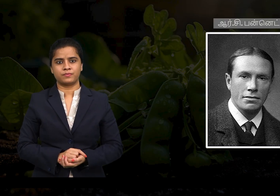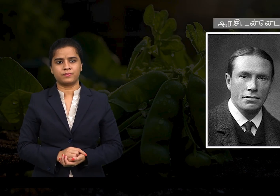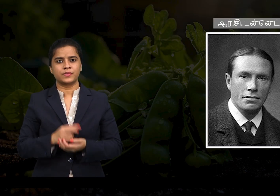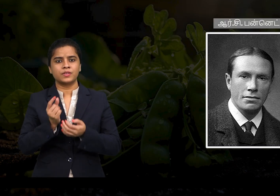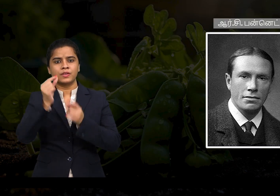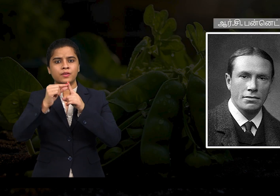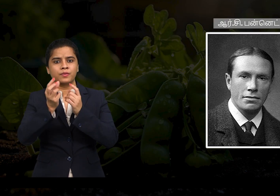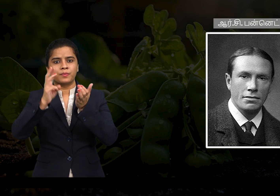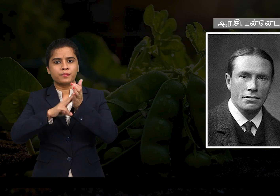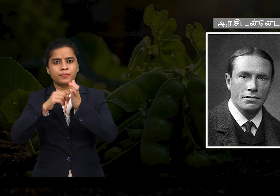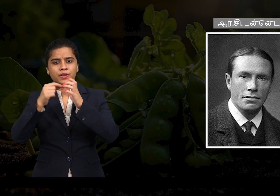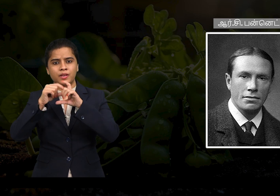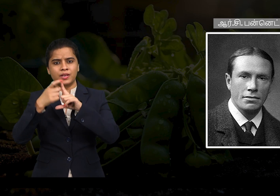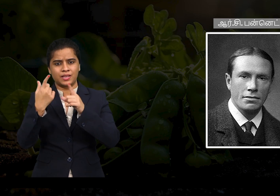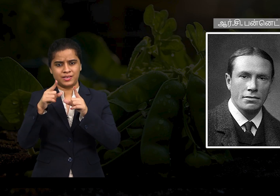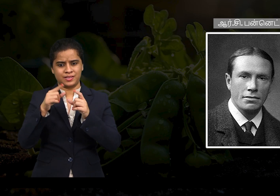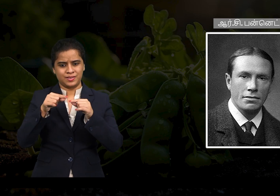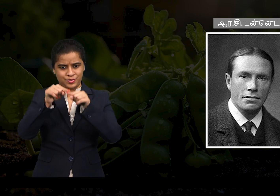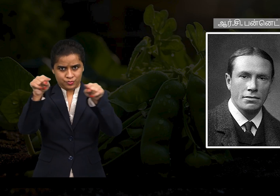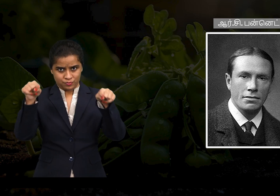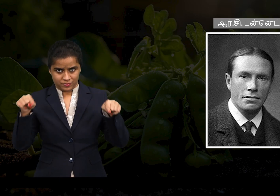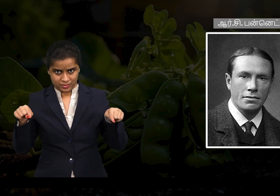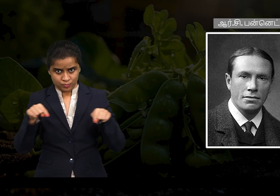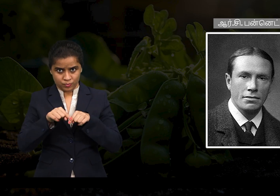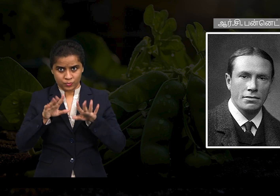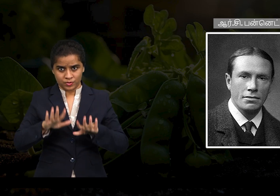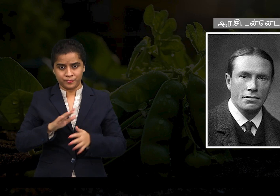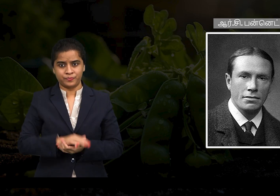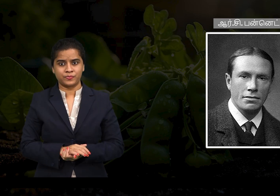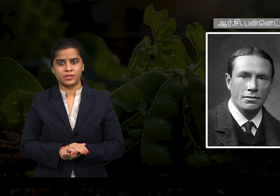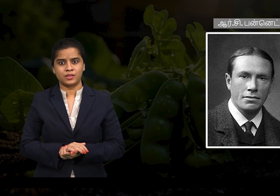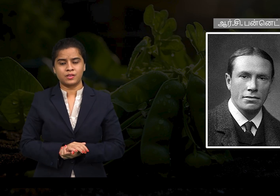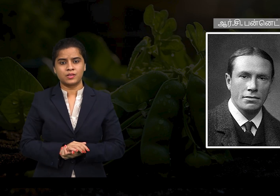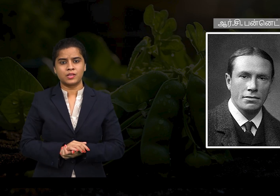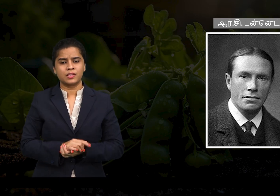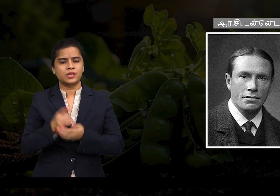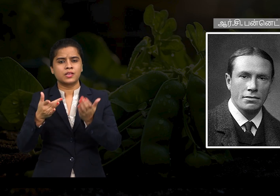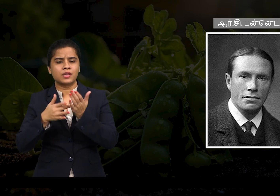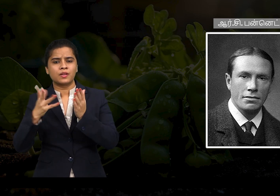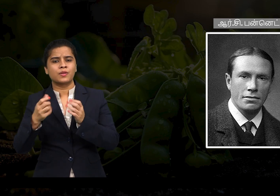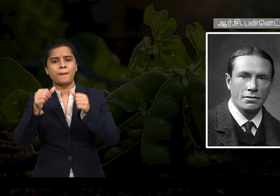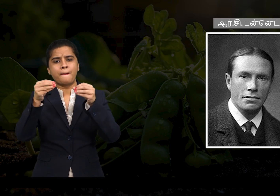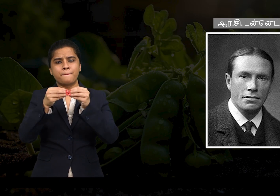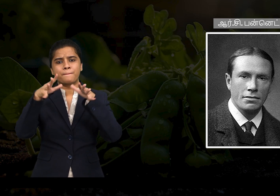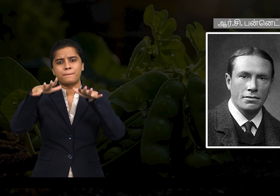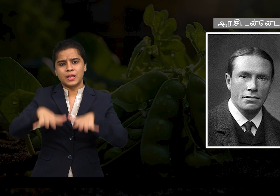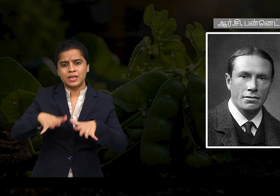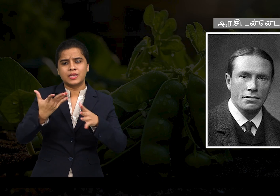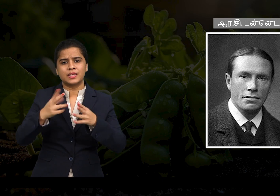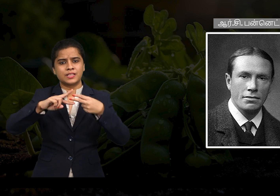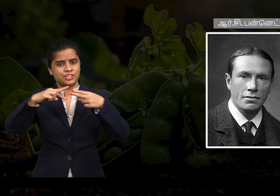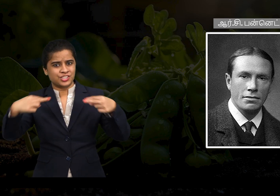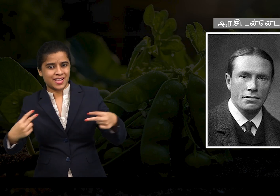புன்னெட் சதுரம் என்பது ஒரு ஆங்கிலேய மரபியலாளர் ஆர்.சி. புன்னெட்டால் மரபியல் ஆய்வுக்காக